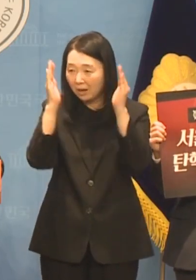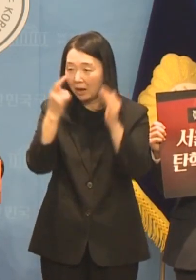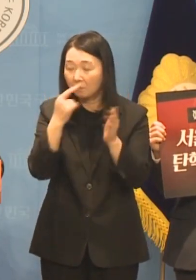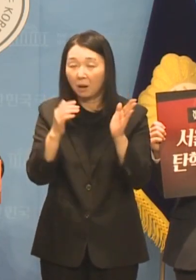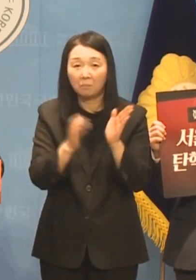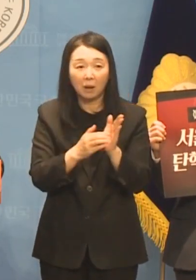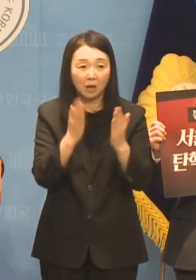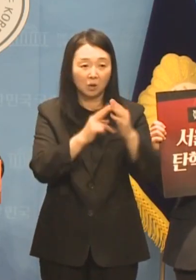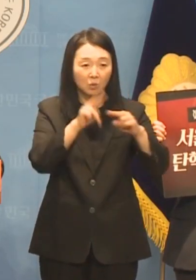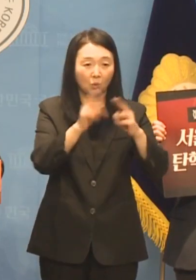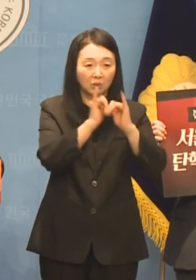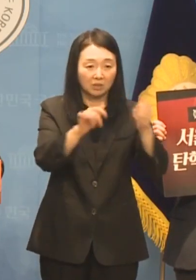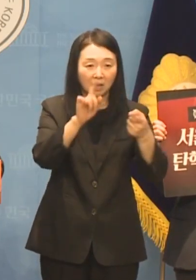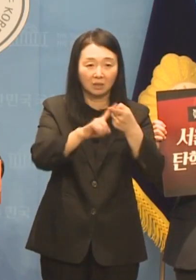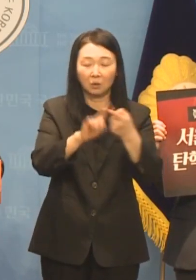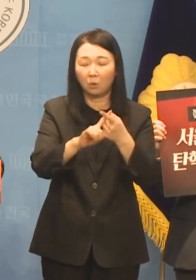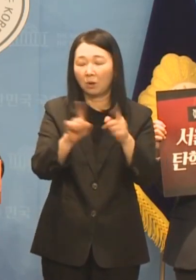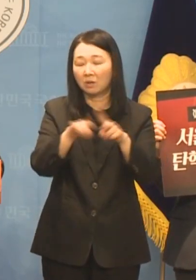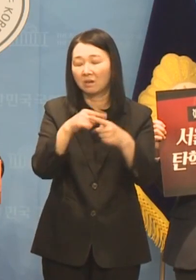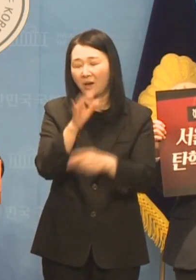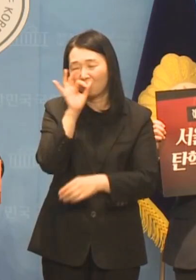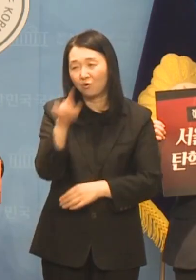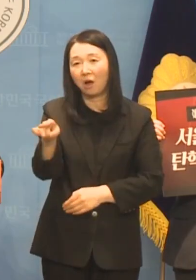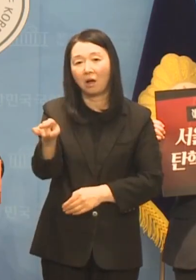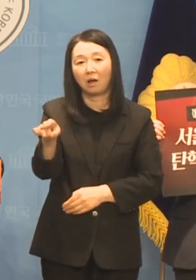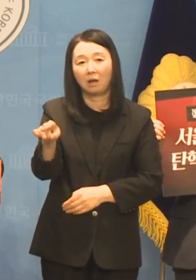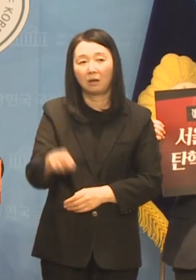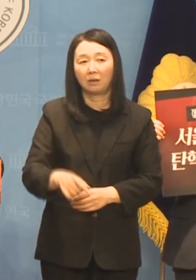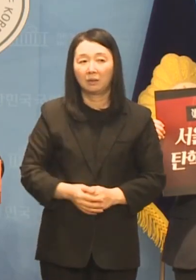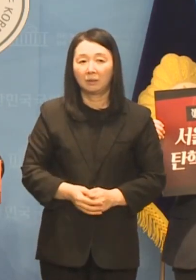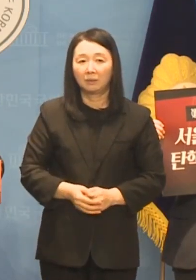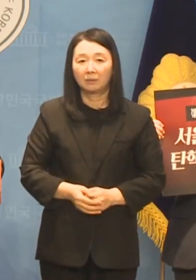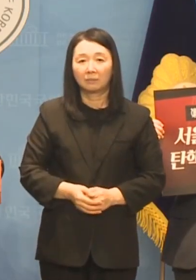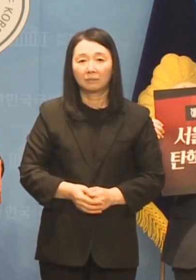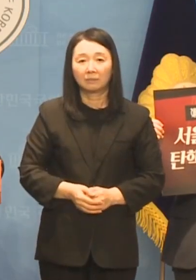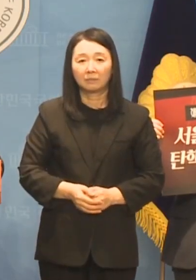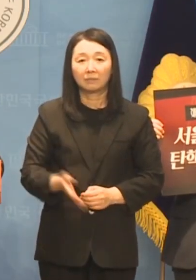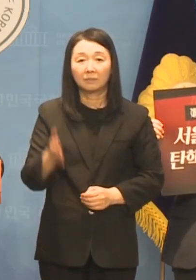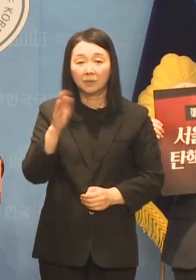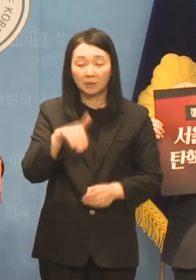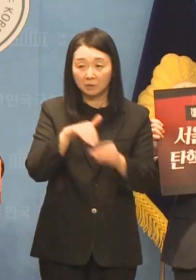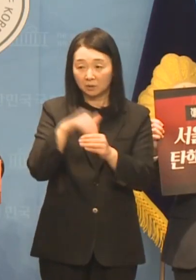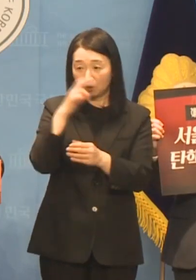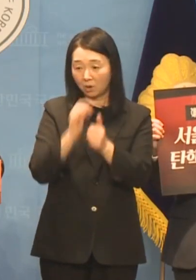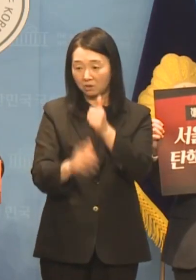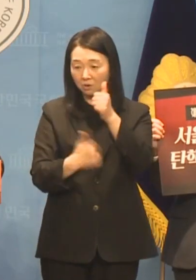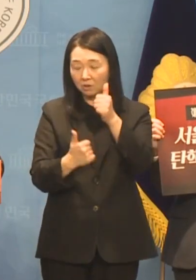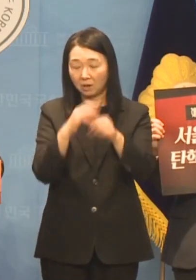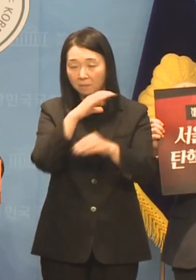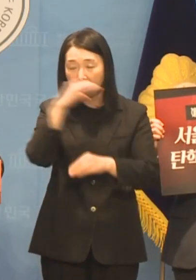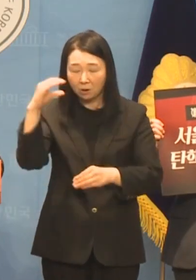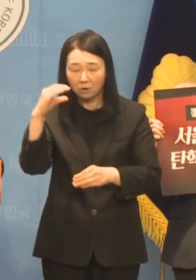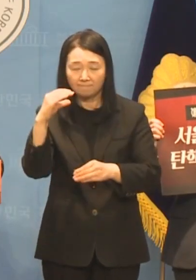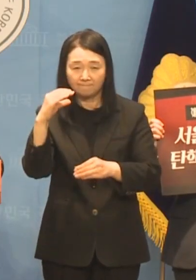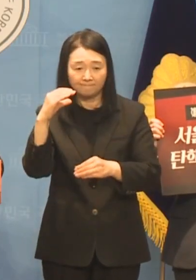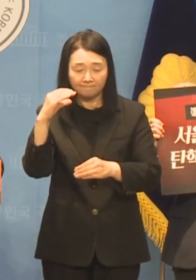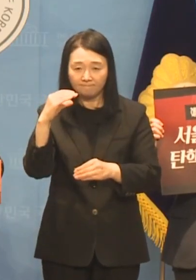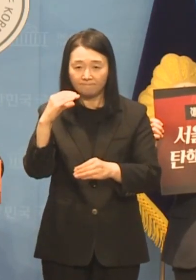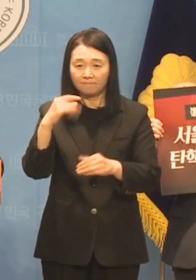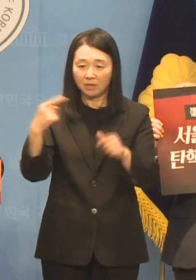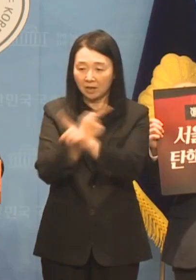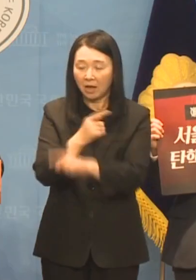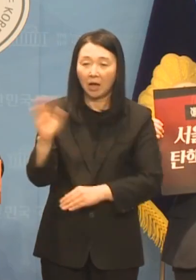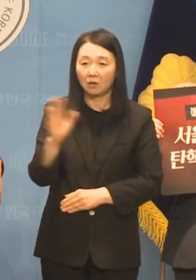공직자로서 도저히 용납할 수 없는 행태가 발견되었습니다. 그러나 선관위는 이를 바로잡기는커녕